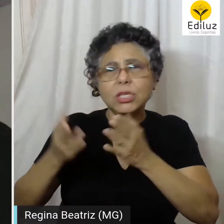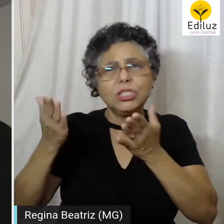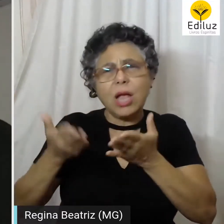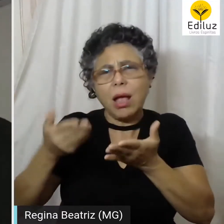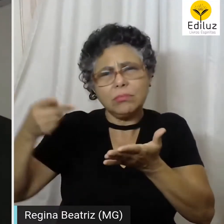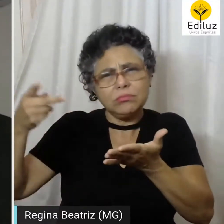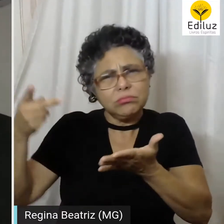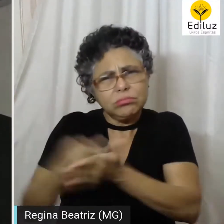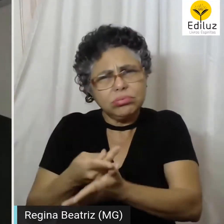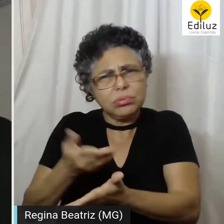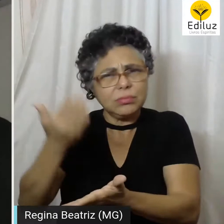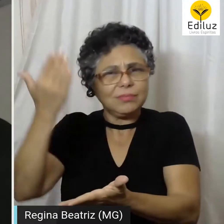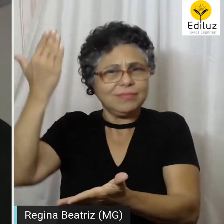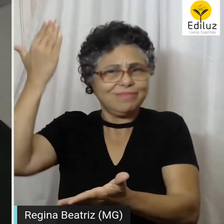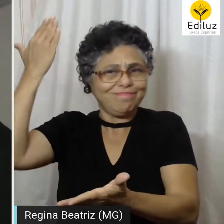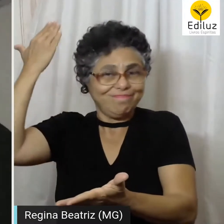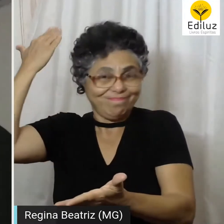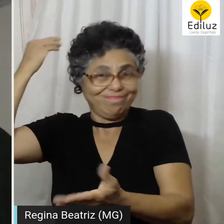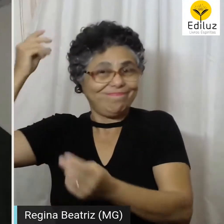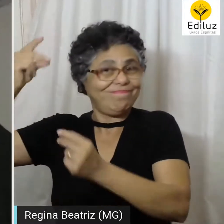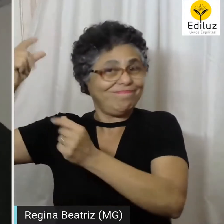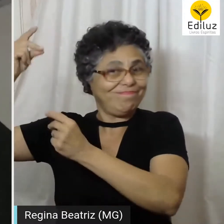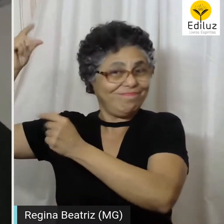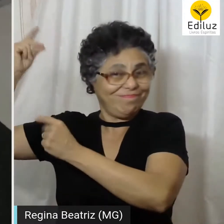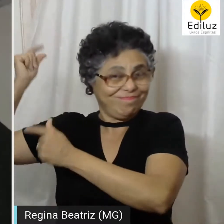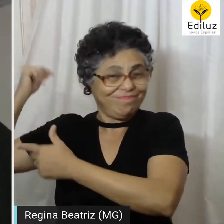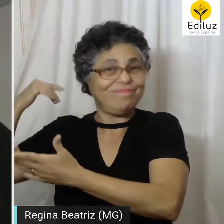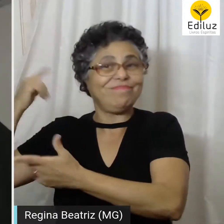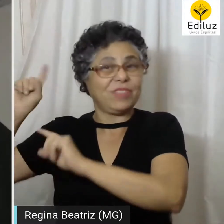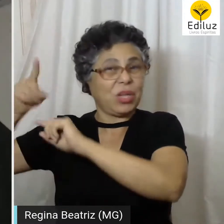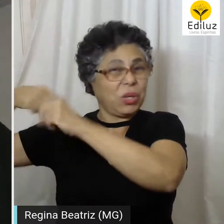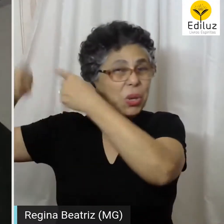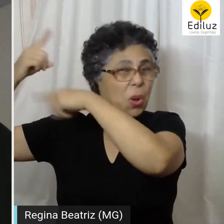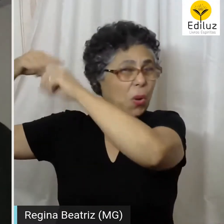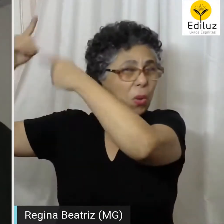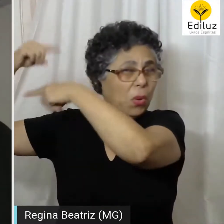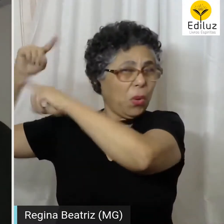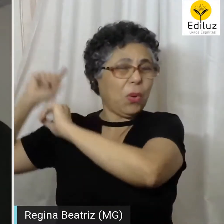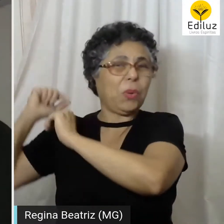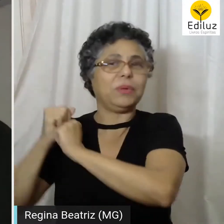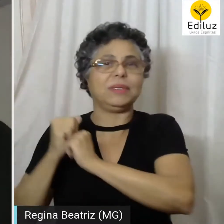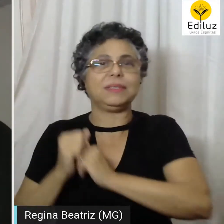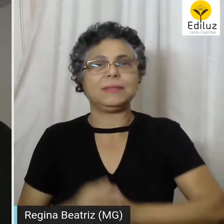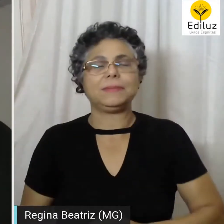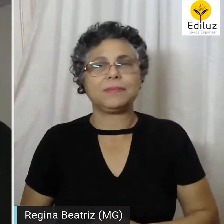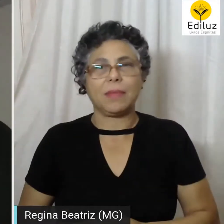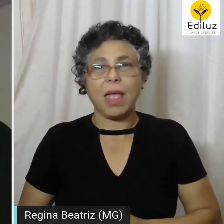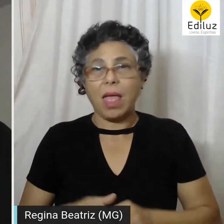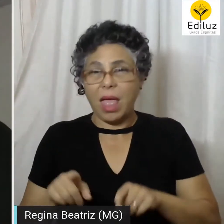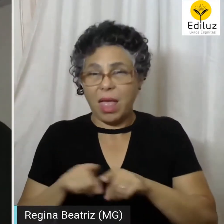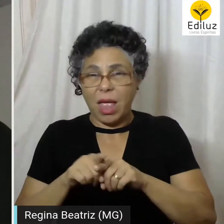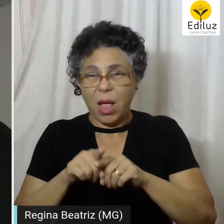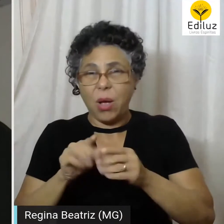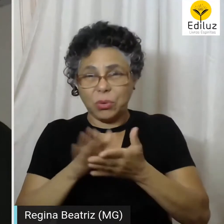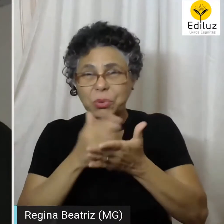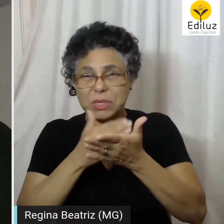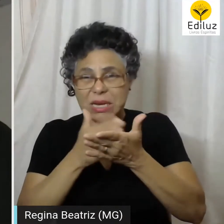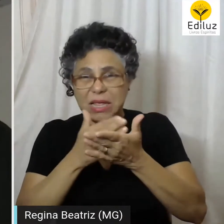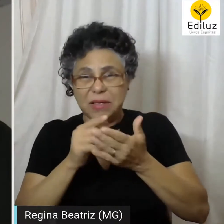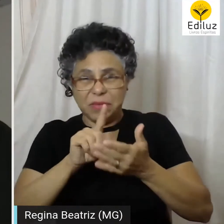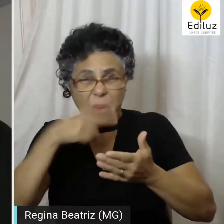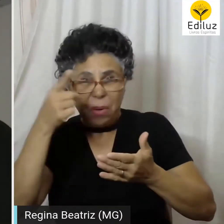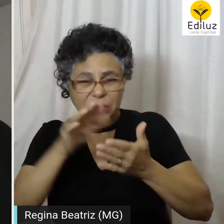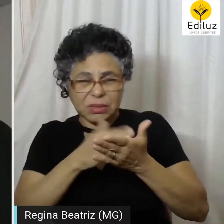acontecidas no entrevidas. Em outra de suas obras, a irmã veneranda nos